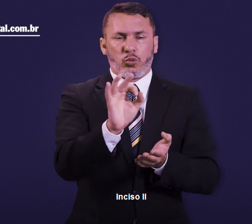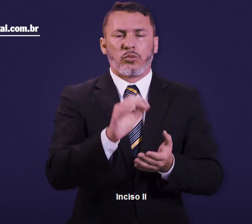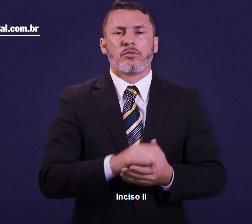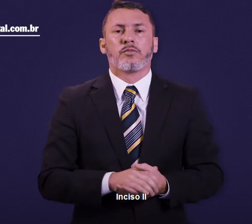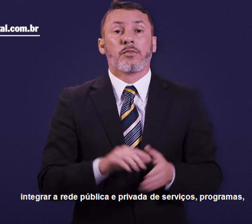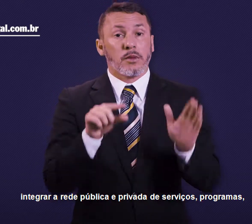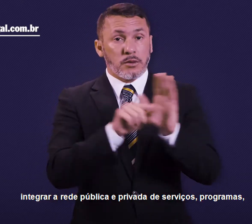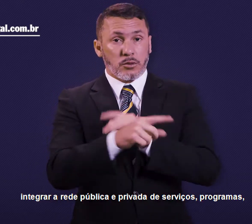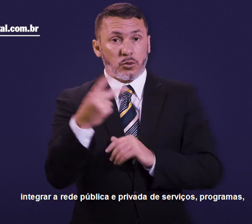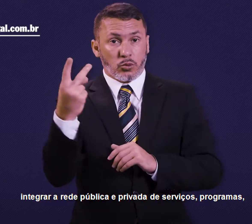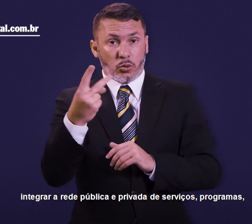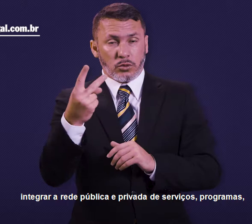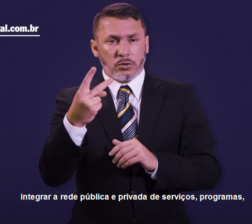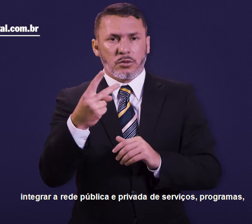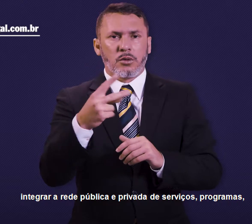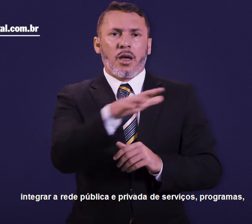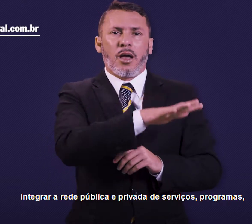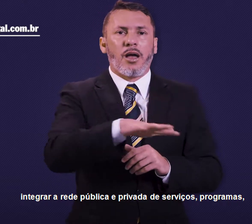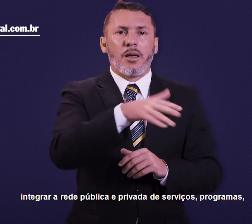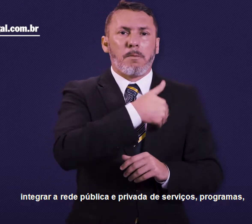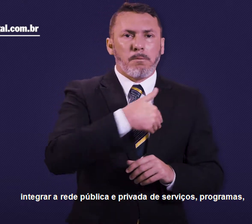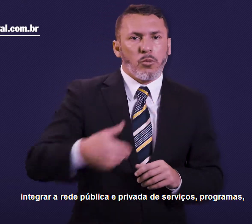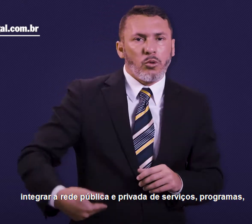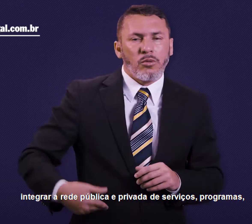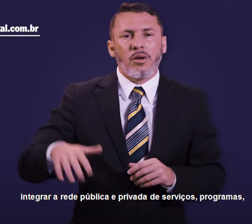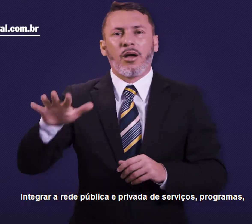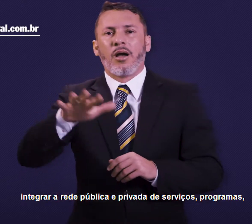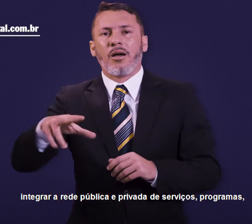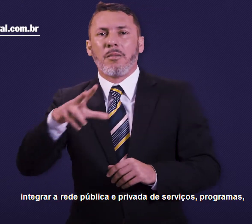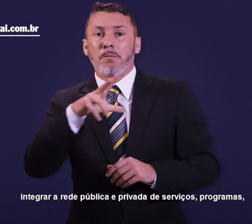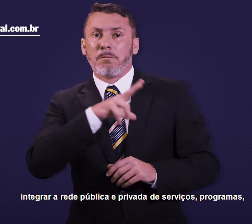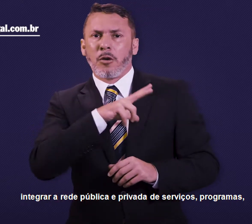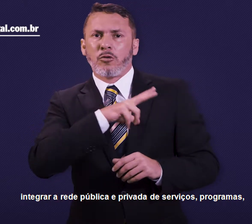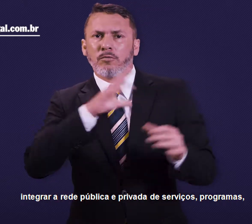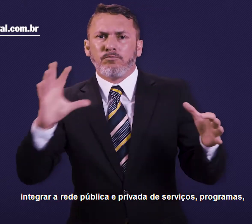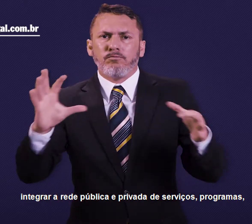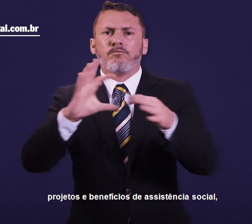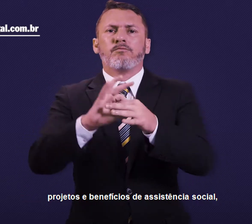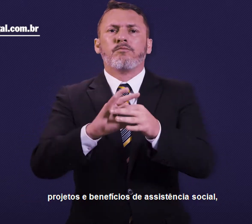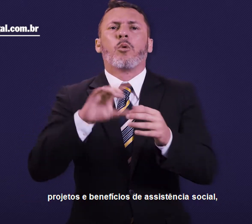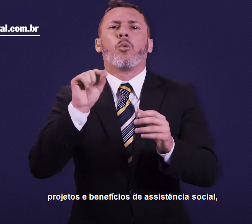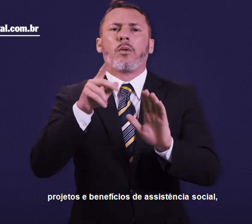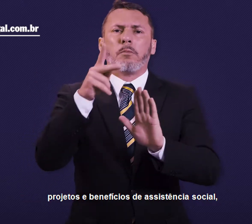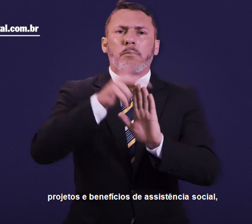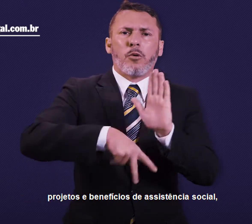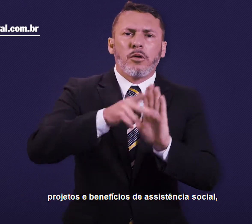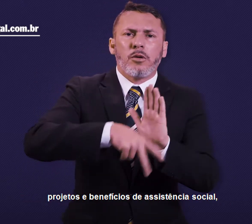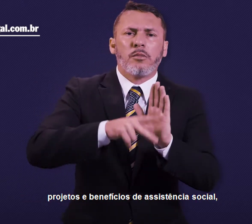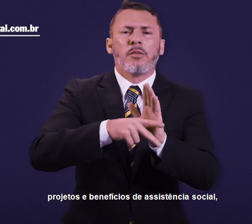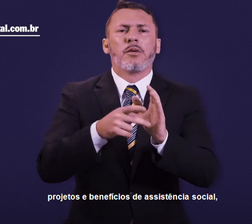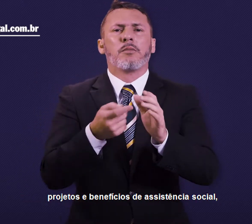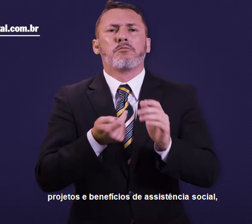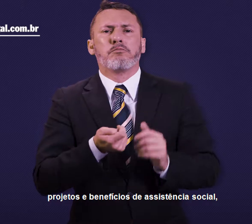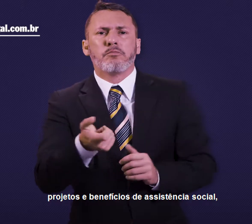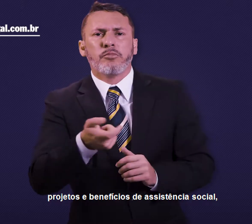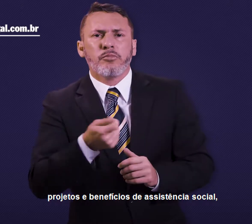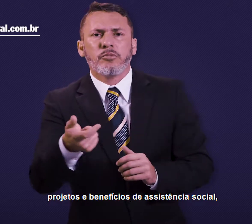2. Integrar a rede pública e privada de serviços, programas, projetos e benefícios de